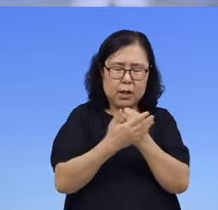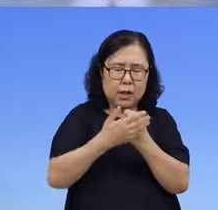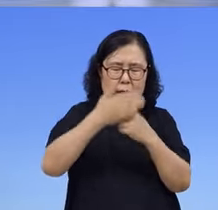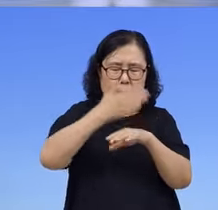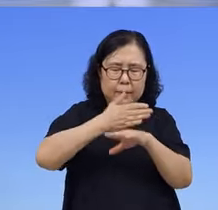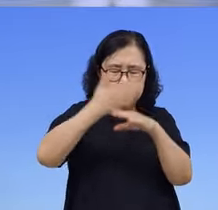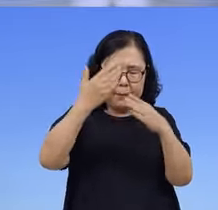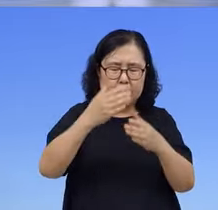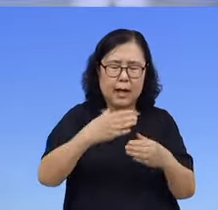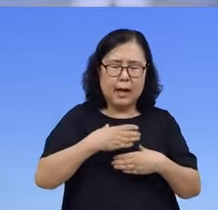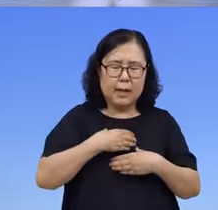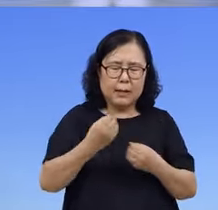감사합니다. 안식일의 주인이 우리 내면의 안식을 가능하게 하시는 분이 예수님이신 걸 기억하며